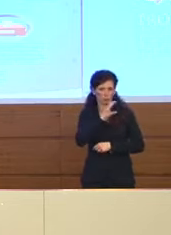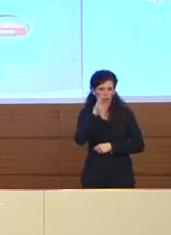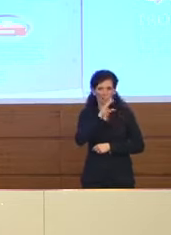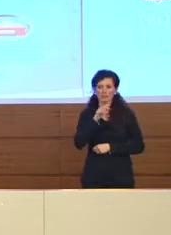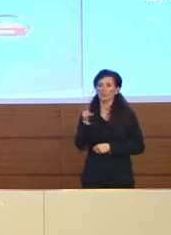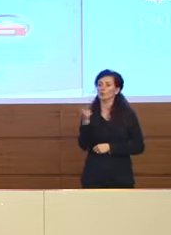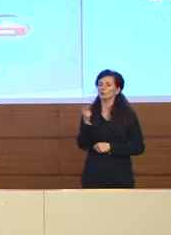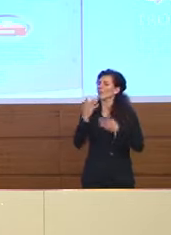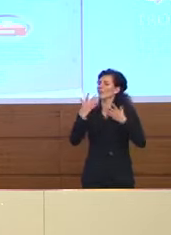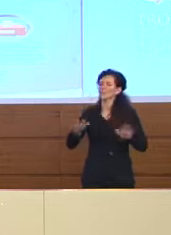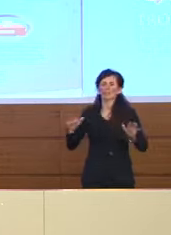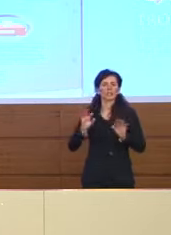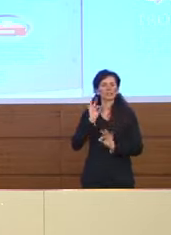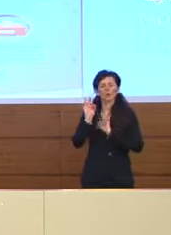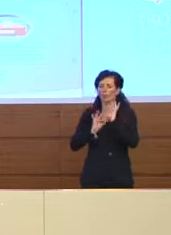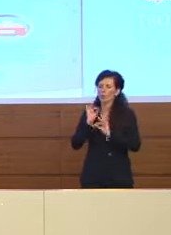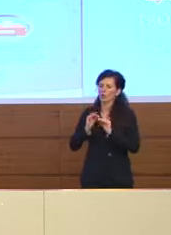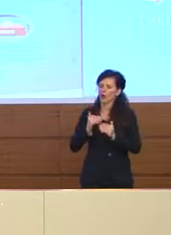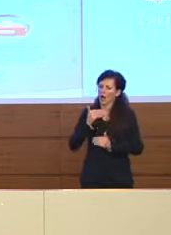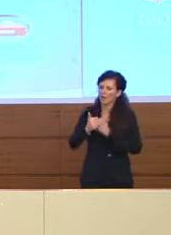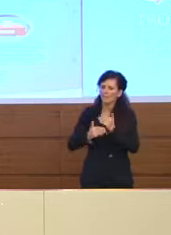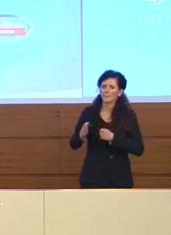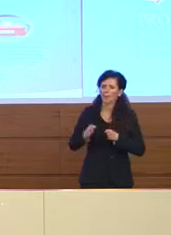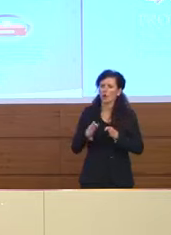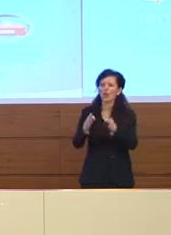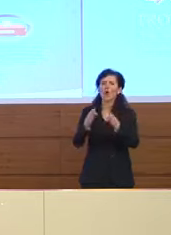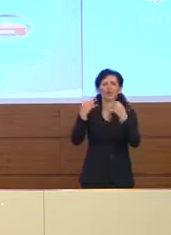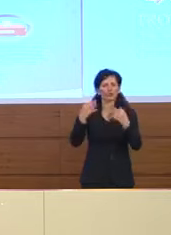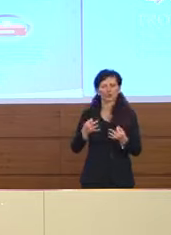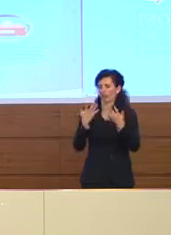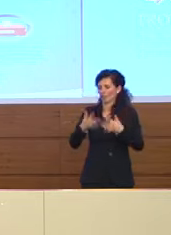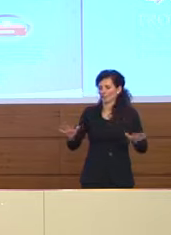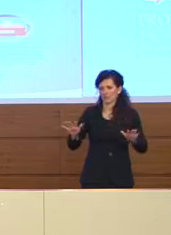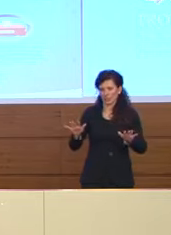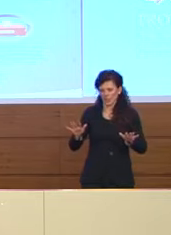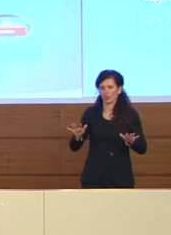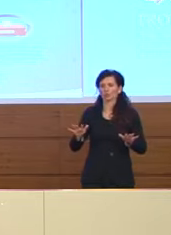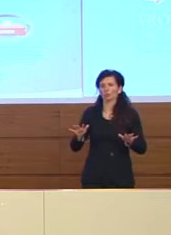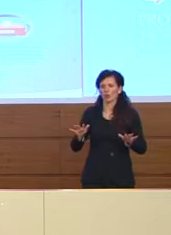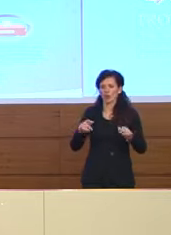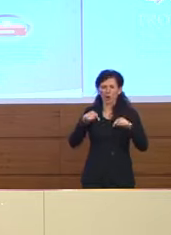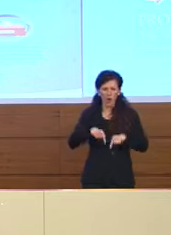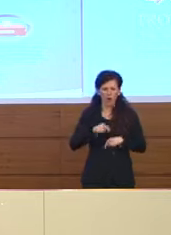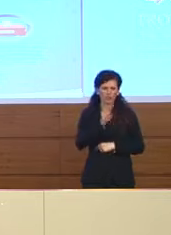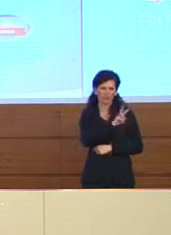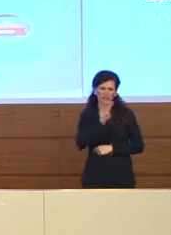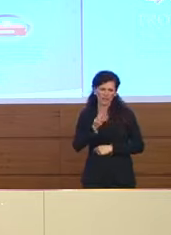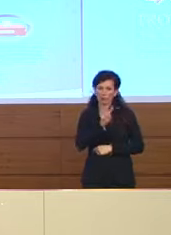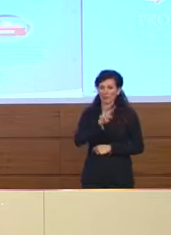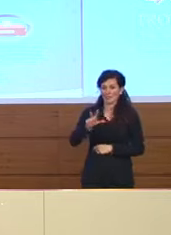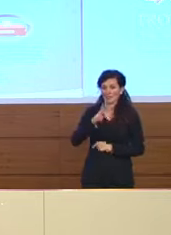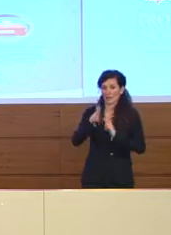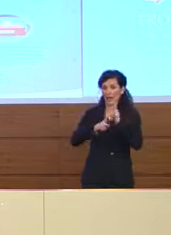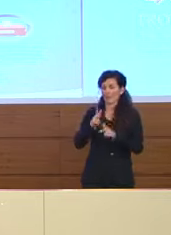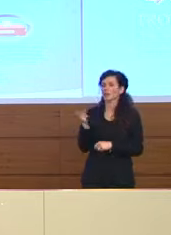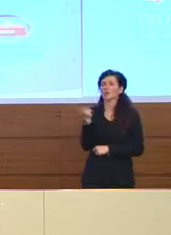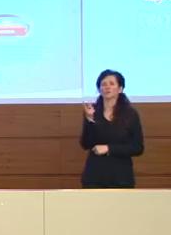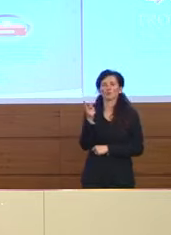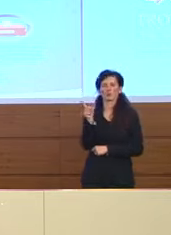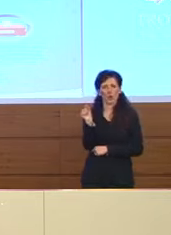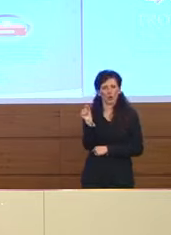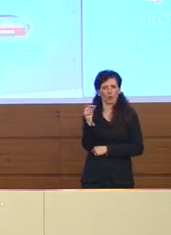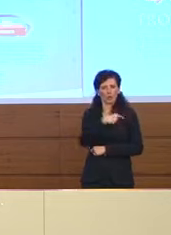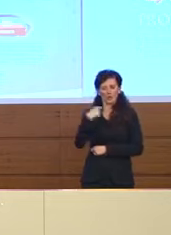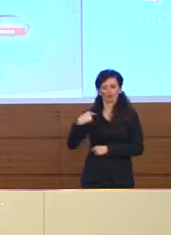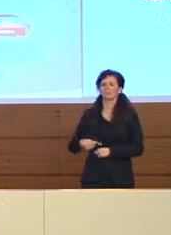ricordo male furono ricoverati il 28 gennaio e solo oggi che siamo a 22 23 aprile hanno terminato il loro percorso di